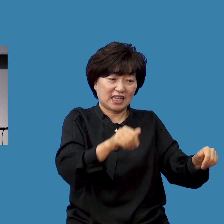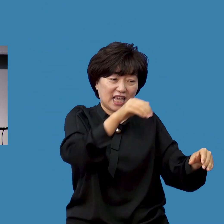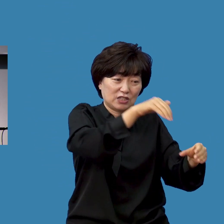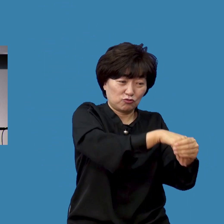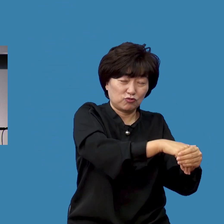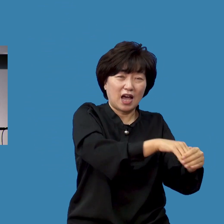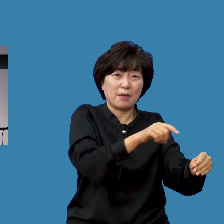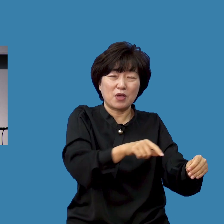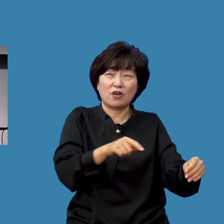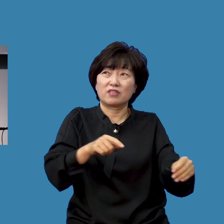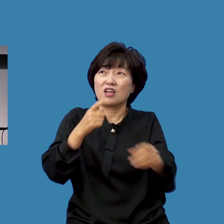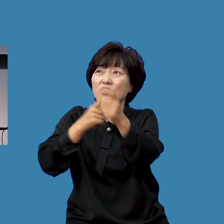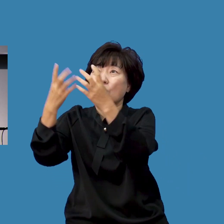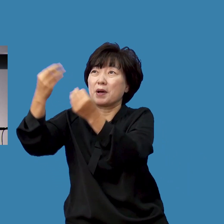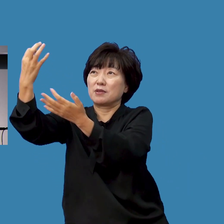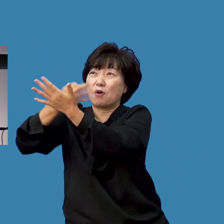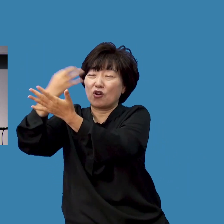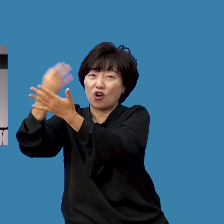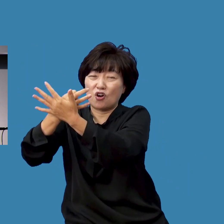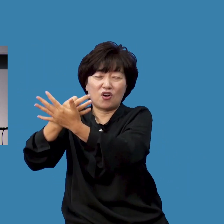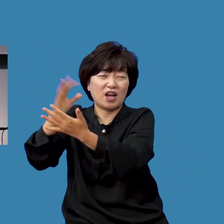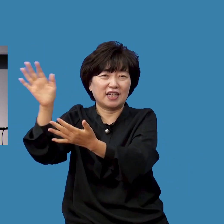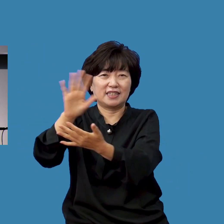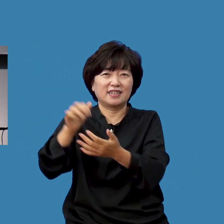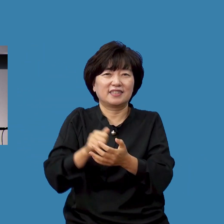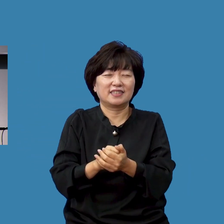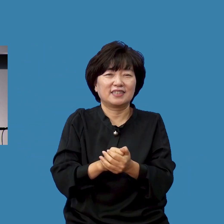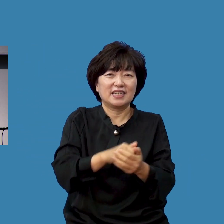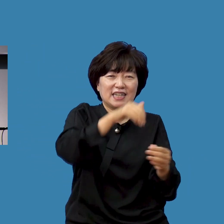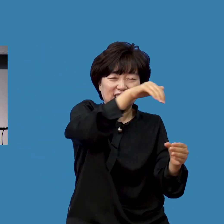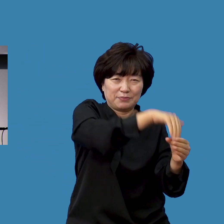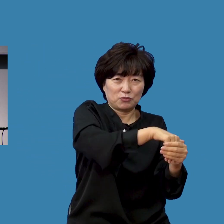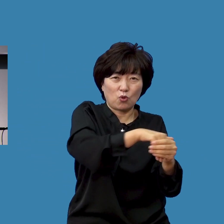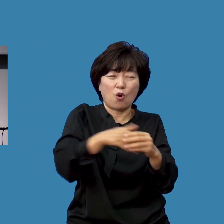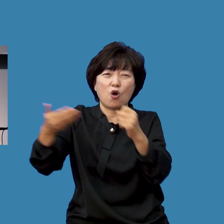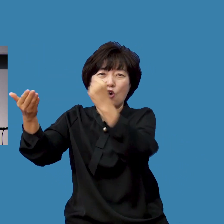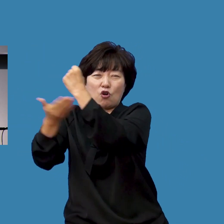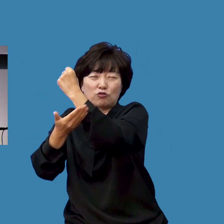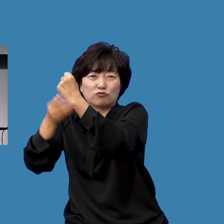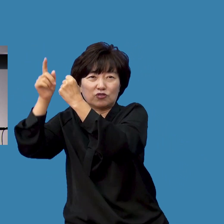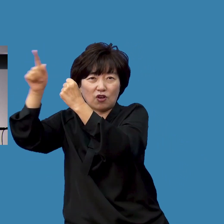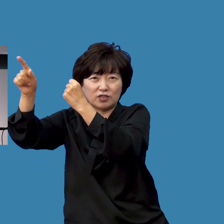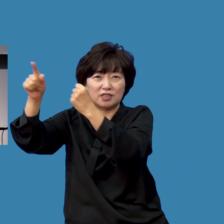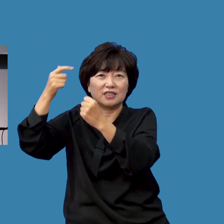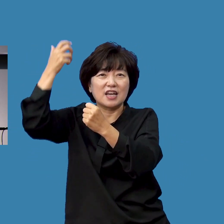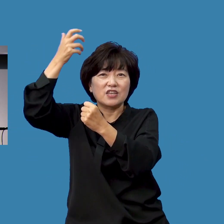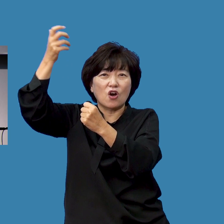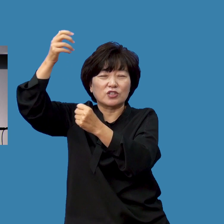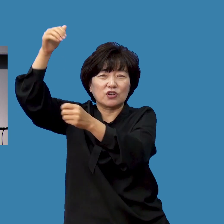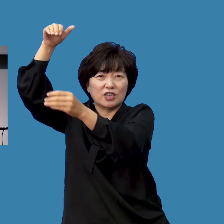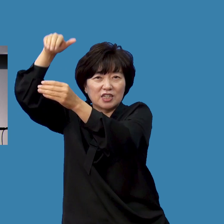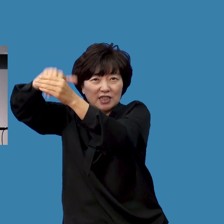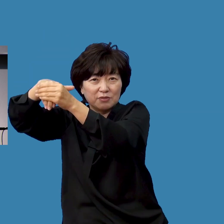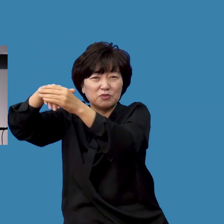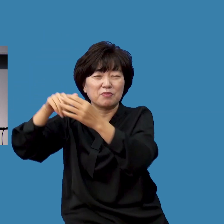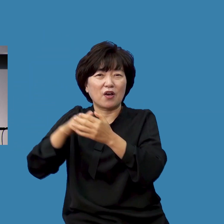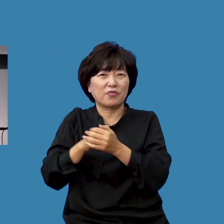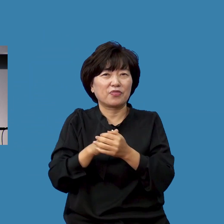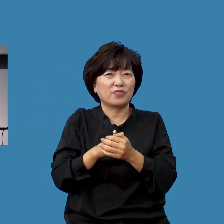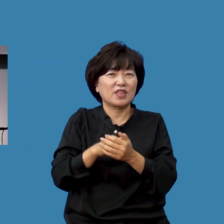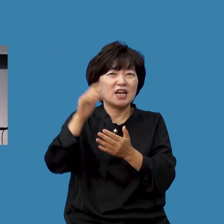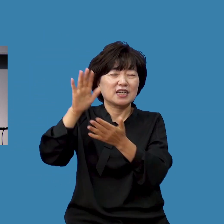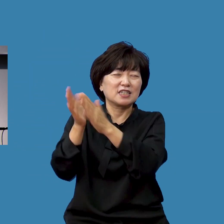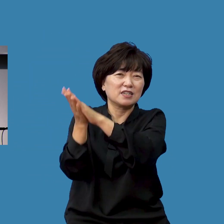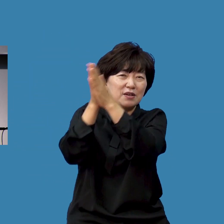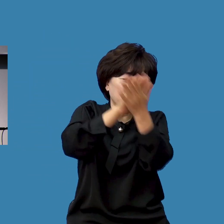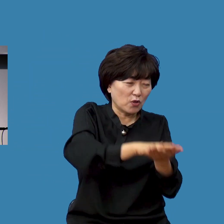투자하면 더 많이 벌어, 이걸 가르치는 진리가 아니야. 심고 거두는 것은 영적인 세계에 무엇인가를 심으면